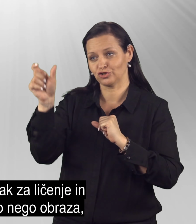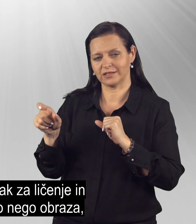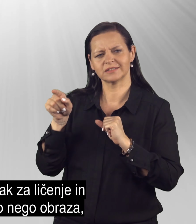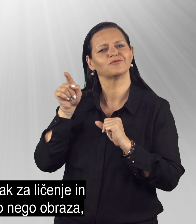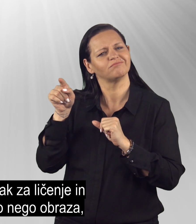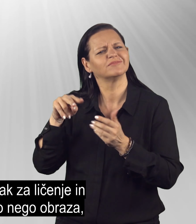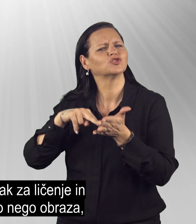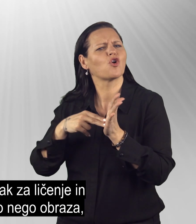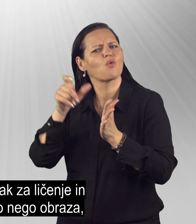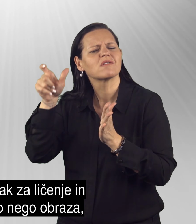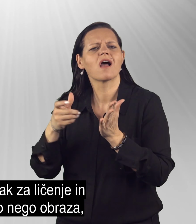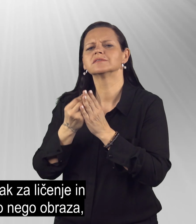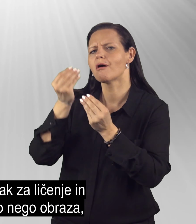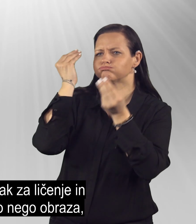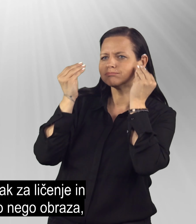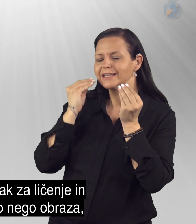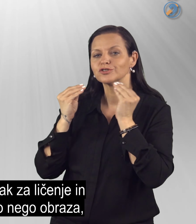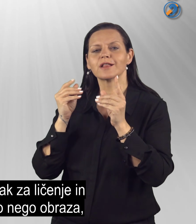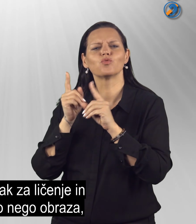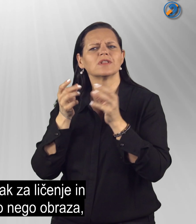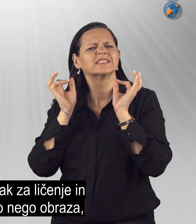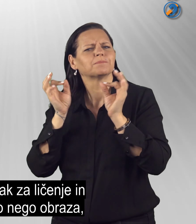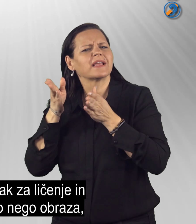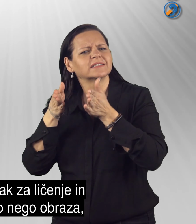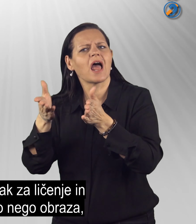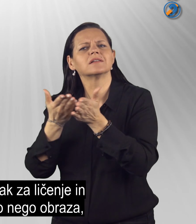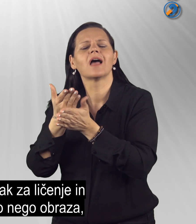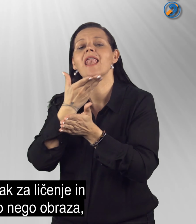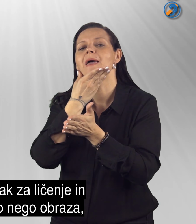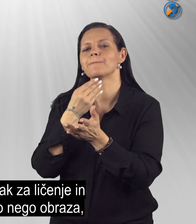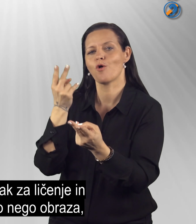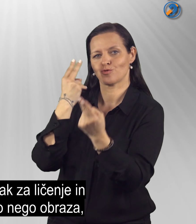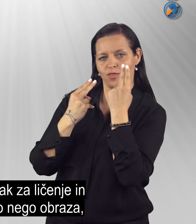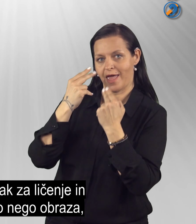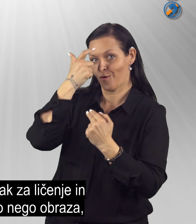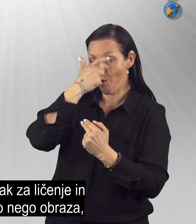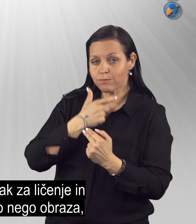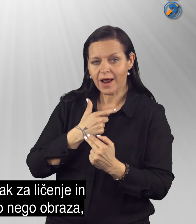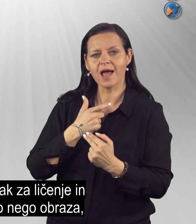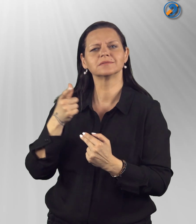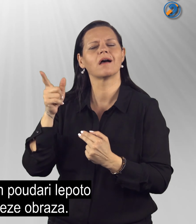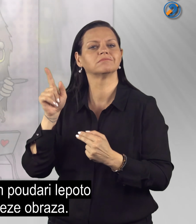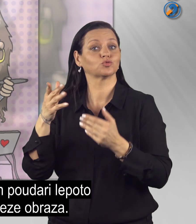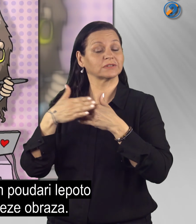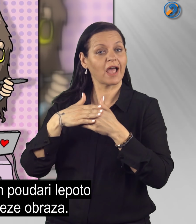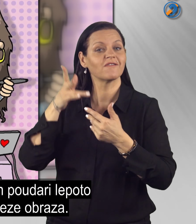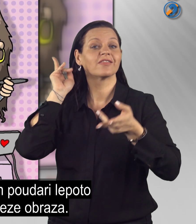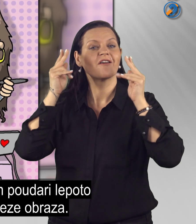Vizažist je strokovnjak za ličenje in specialist za lepotno nego obraza, ki s frizuro in ličenjem poudari lepoto